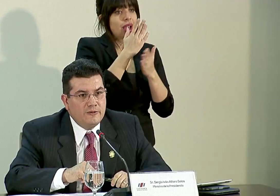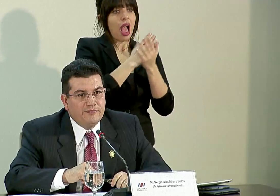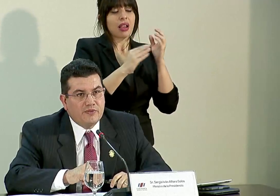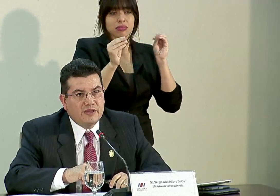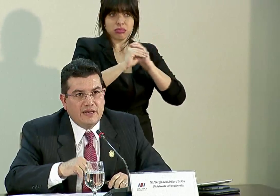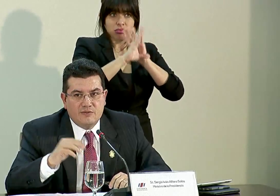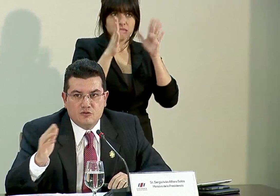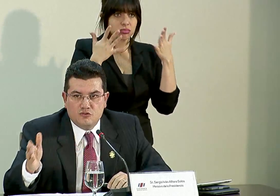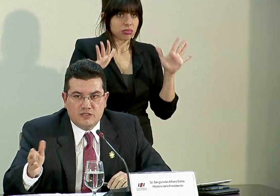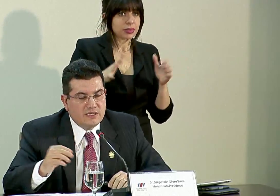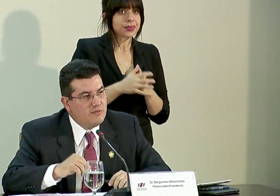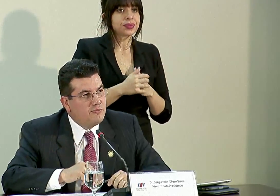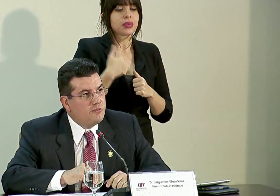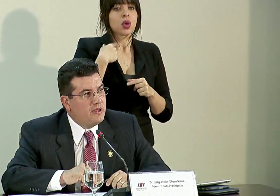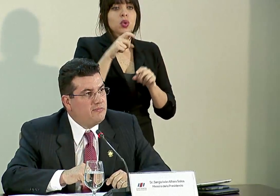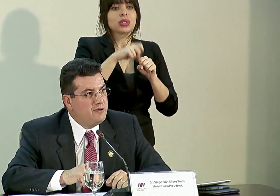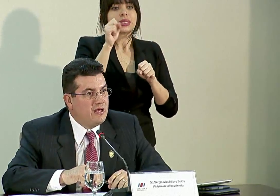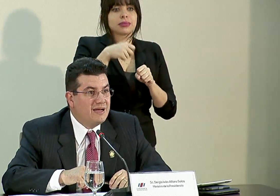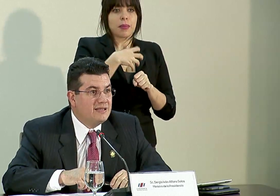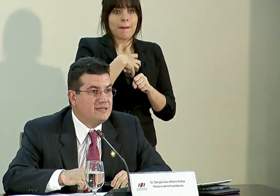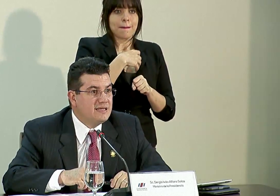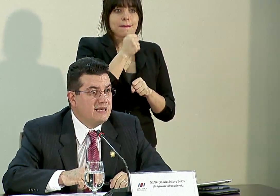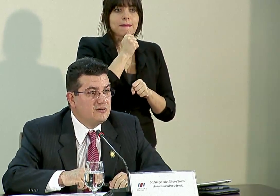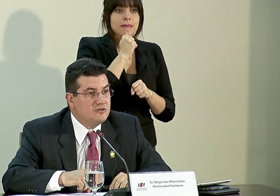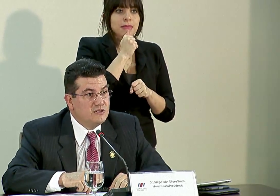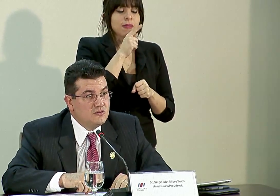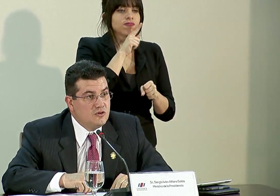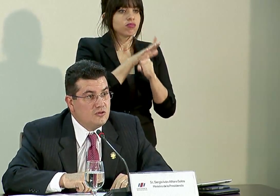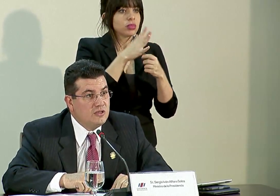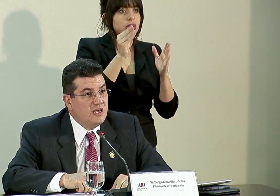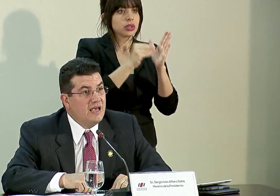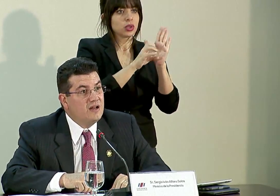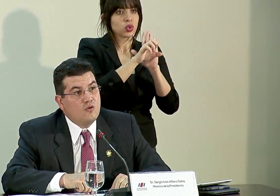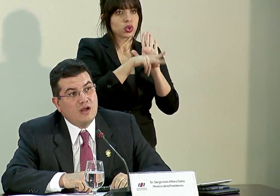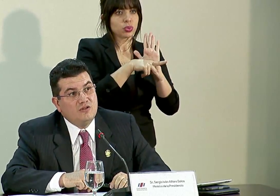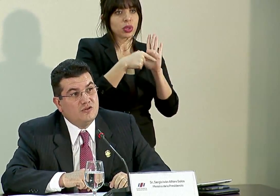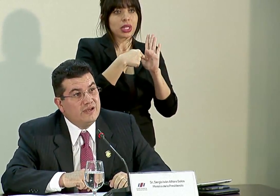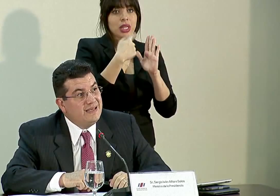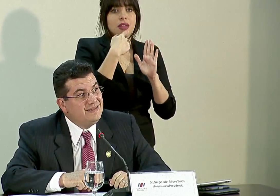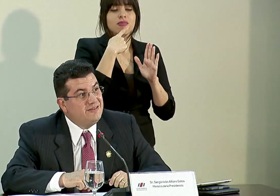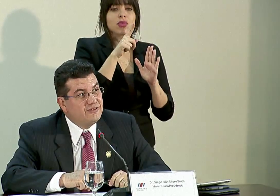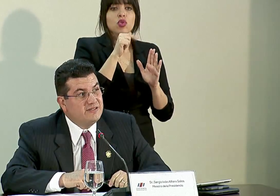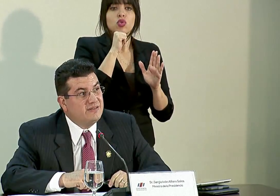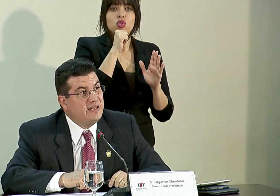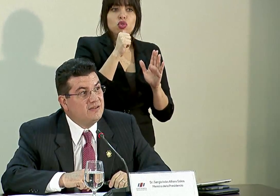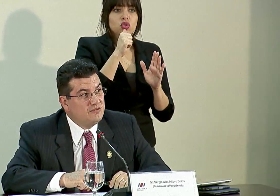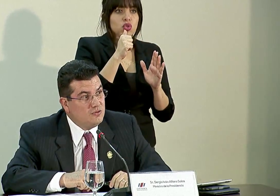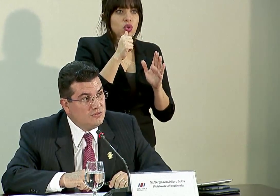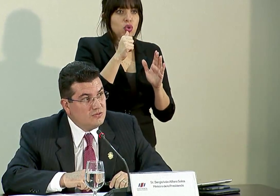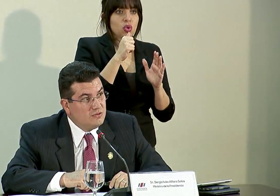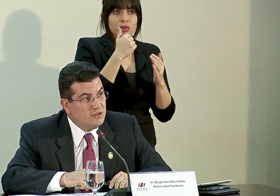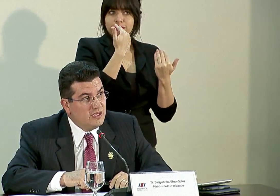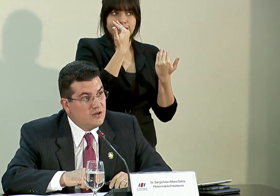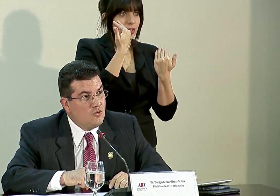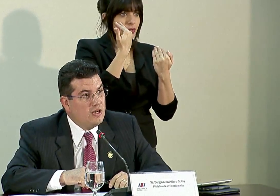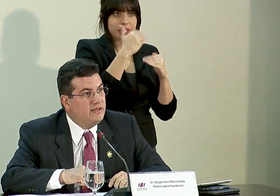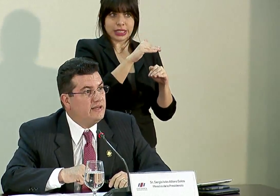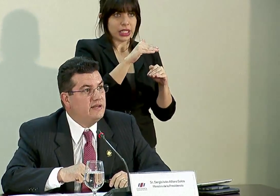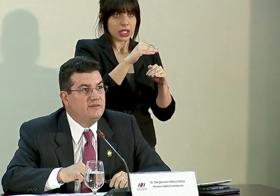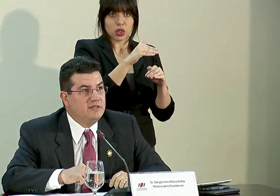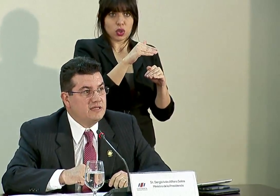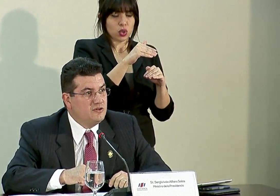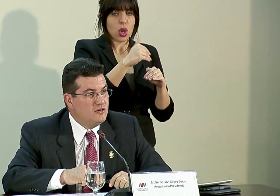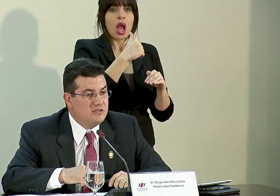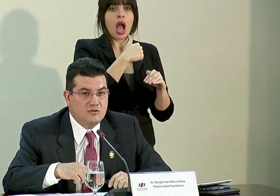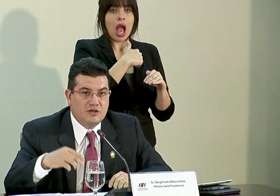claro tenemos un sistema de propiedad privada garantizada en la constitución el cual no es irrestricto el cual